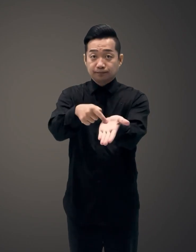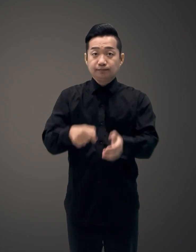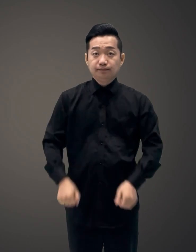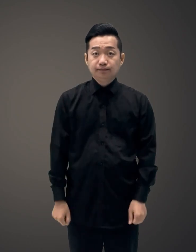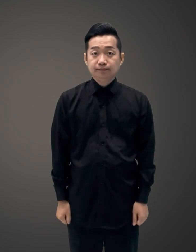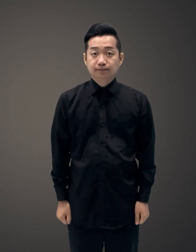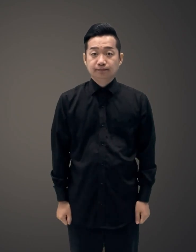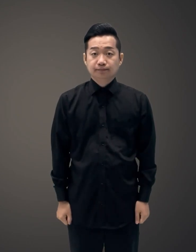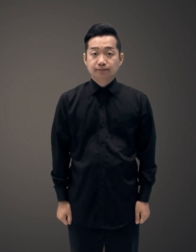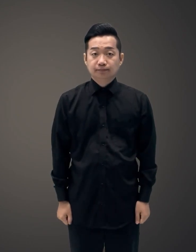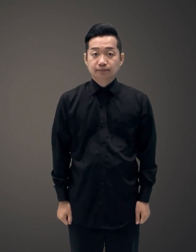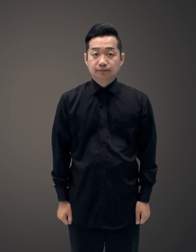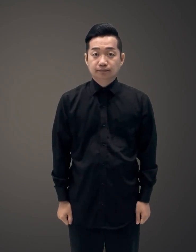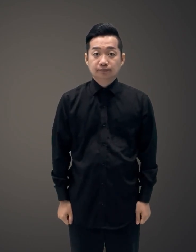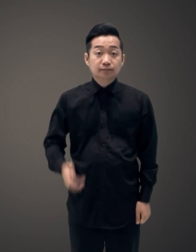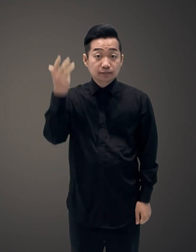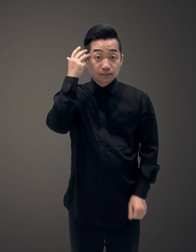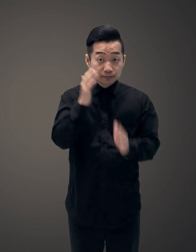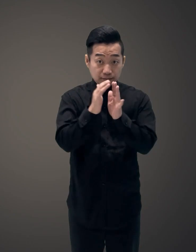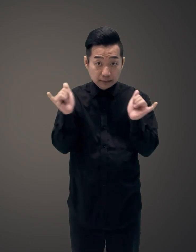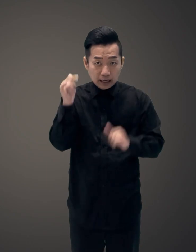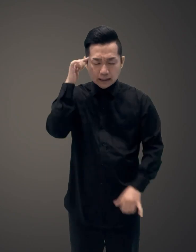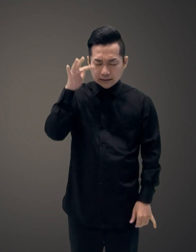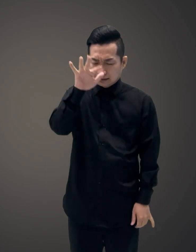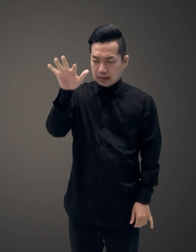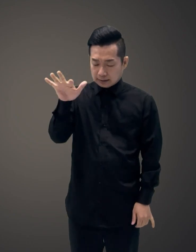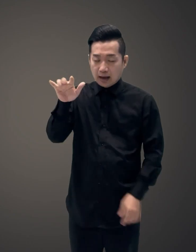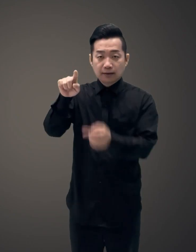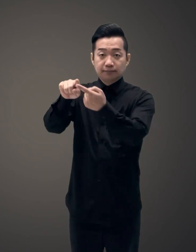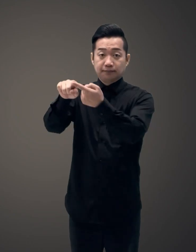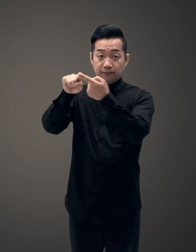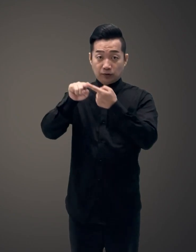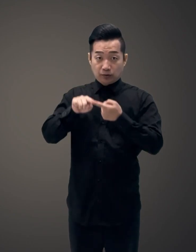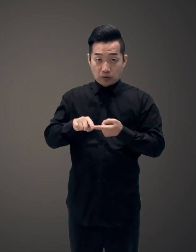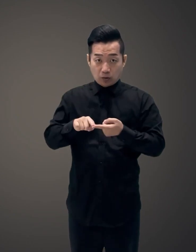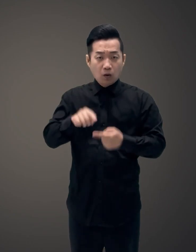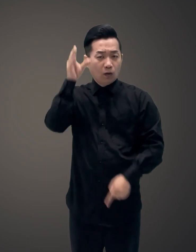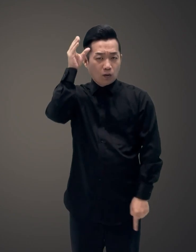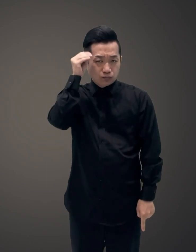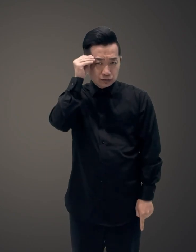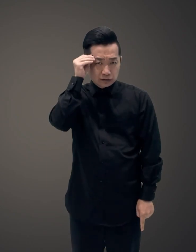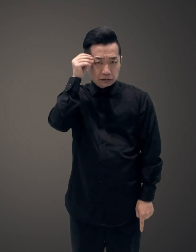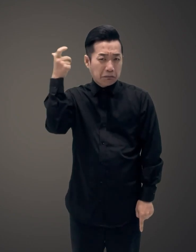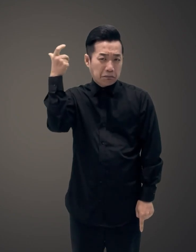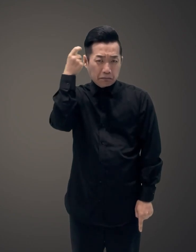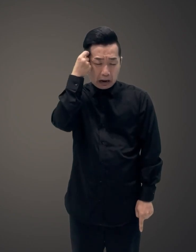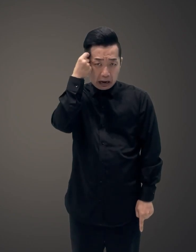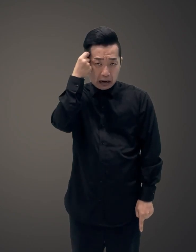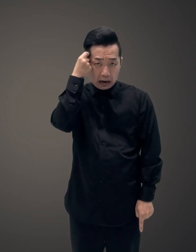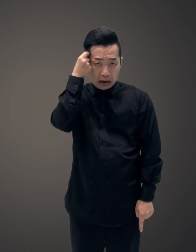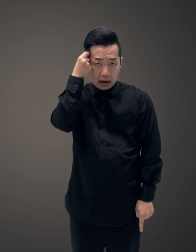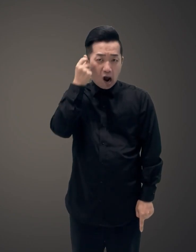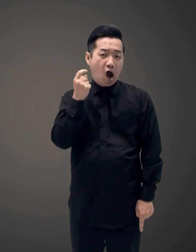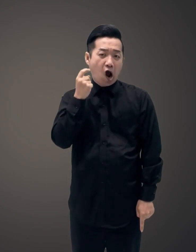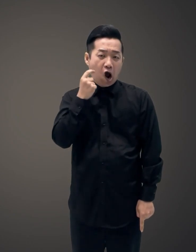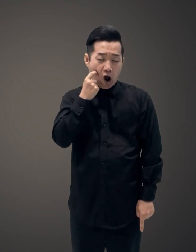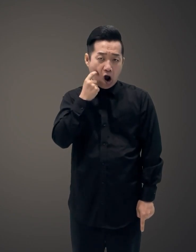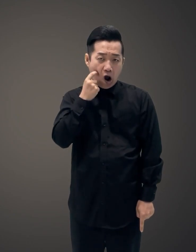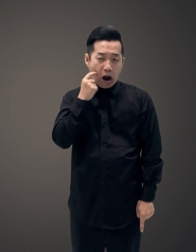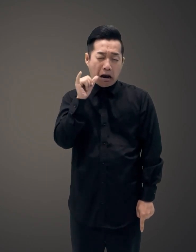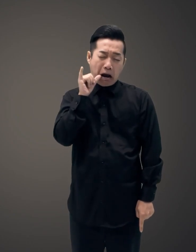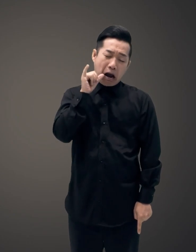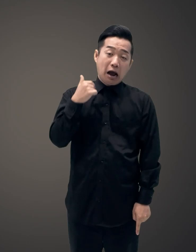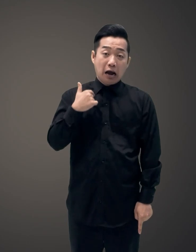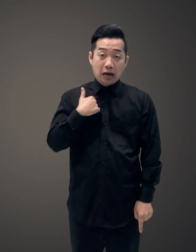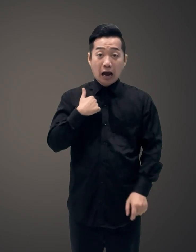한다. 또한 철학자들의 사상을 바탕으로 무지와 편견, 거짓에 중독된 나를